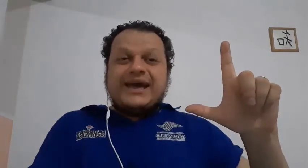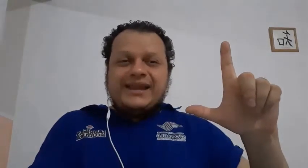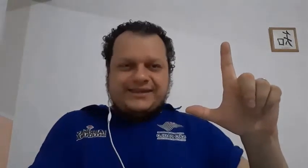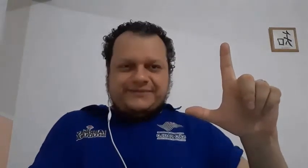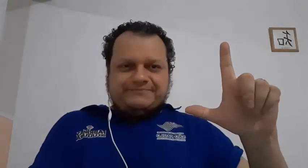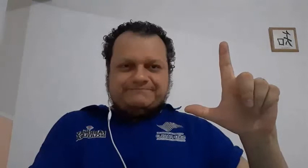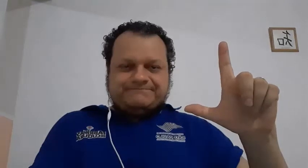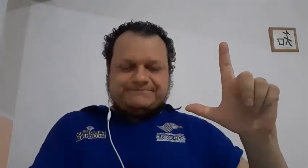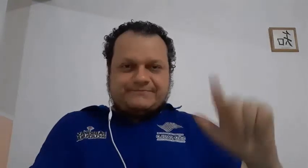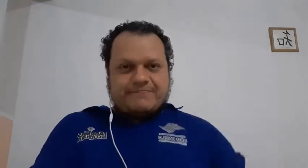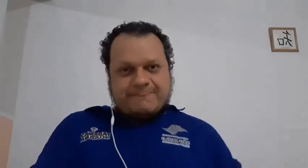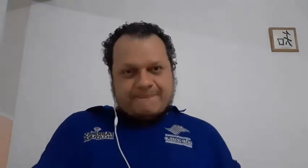L.